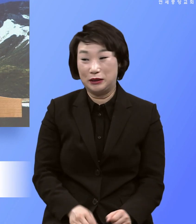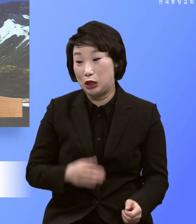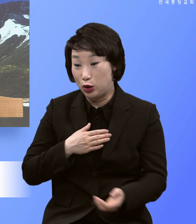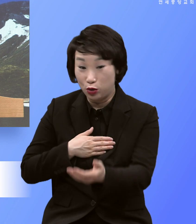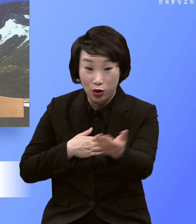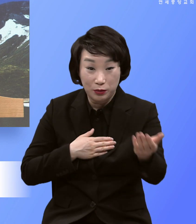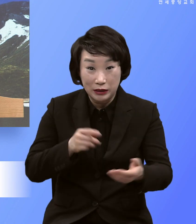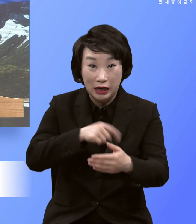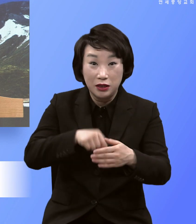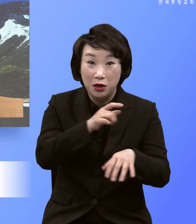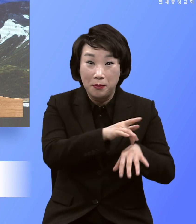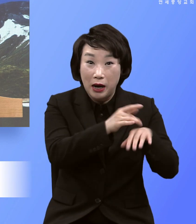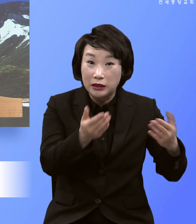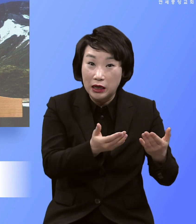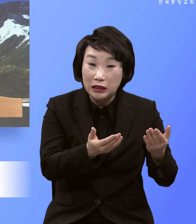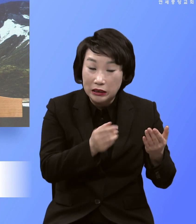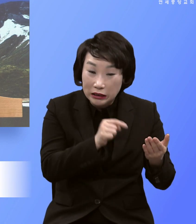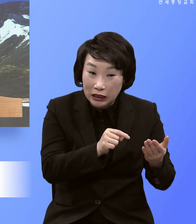여러분 속에서 마귀 일이